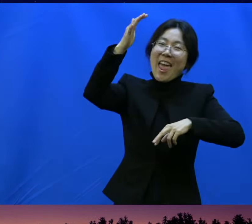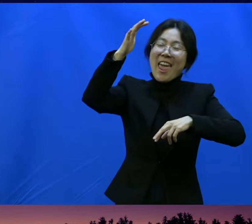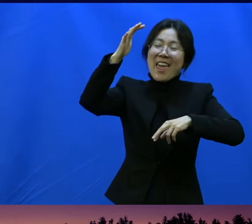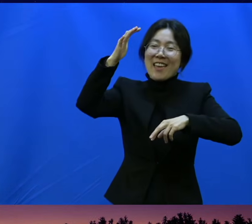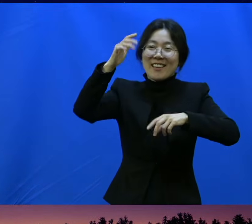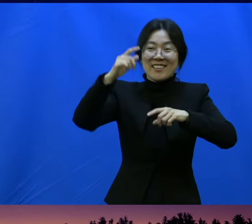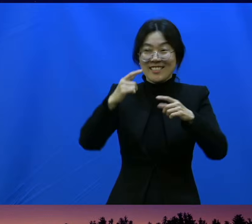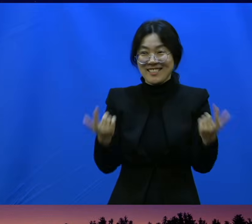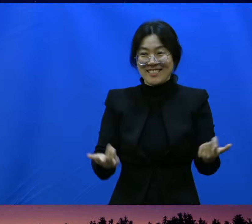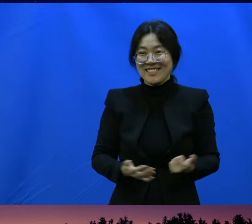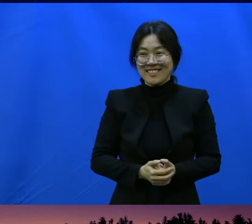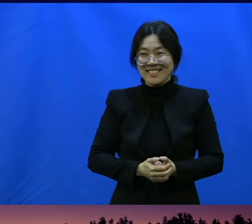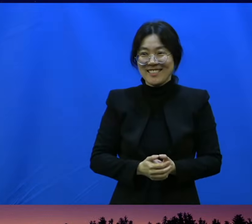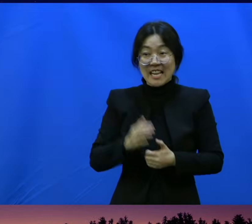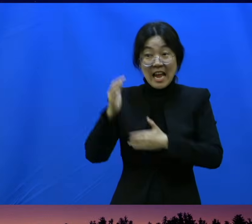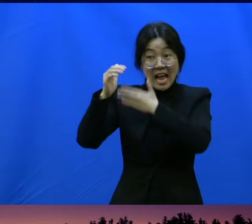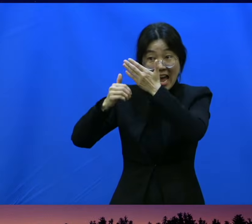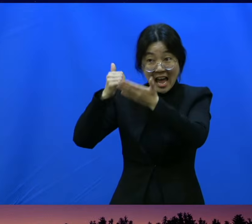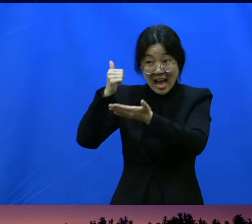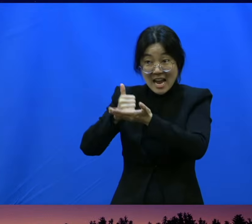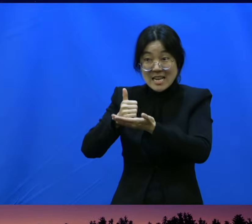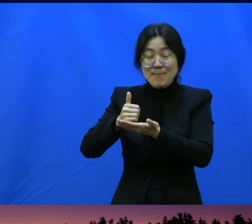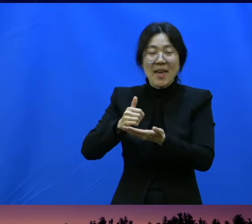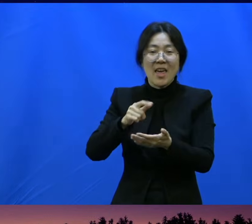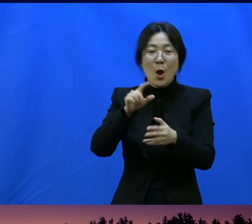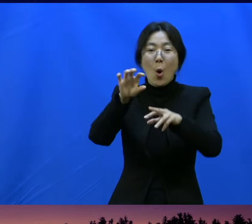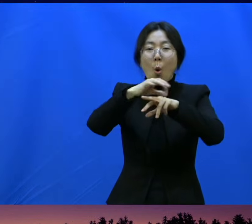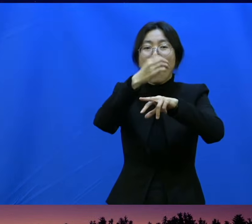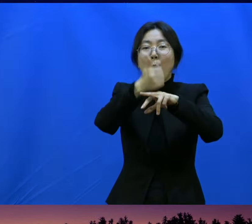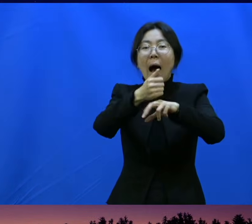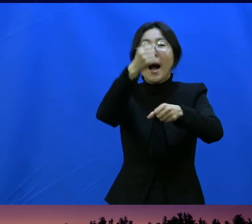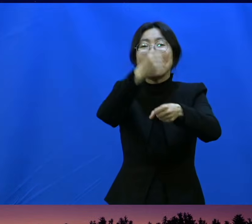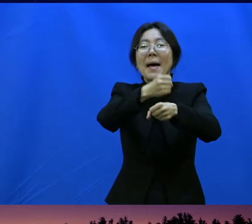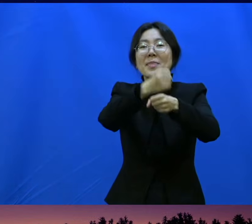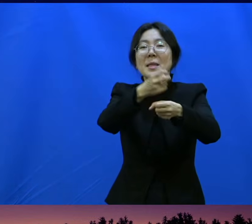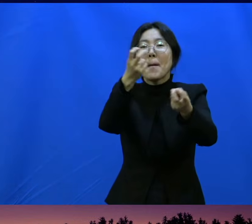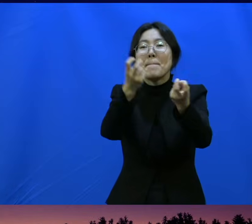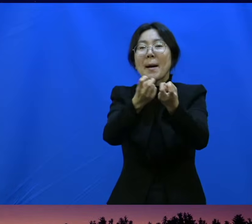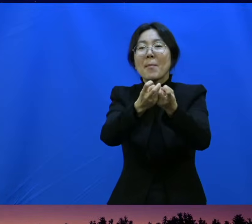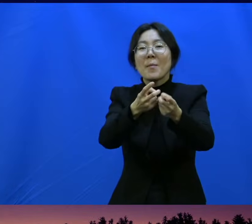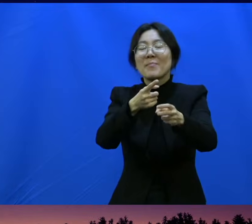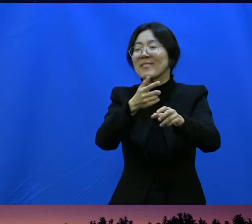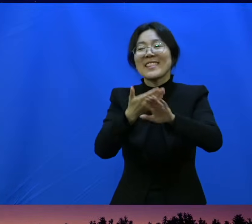그런 약한 자들의 이야기에 귀를 기울일 줄 아는 사람이 없어. 그는 사람을 품는 법을 배웁니다.